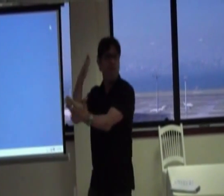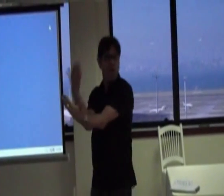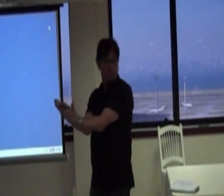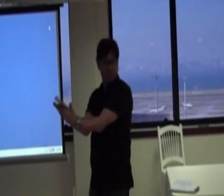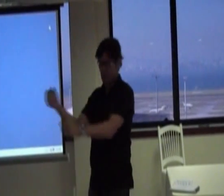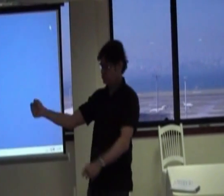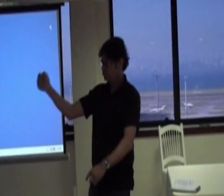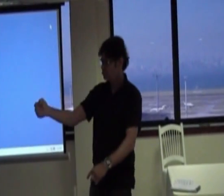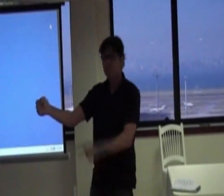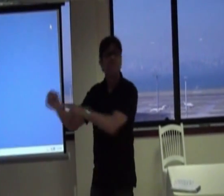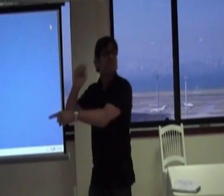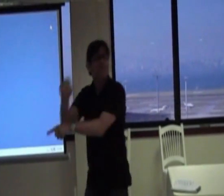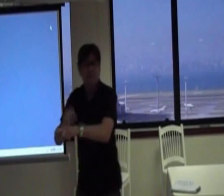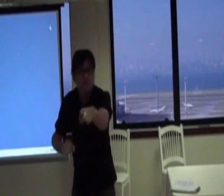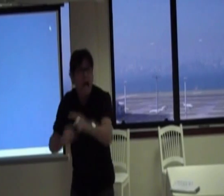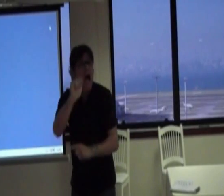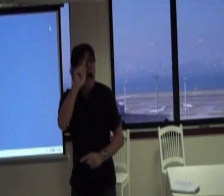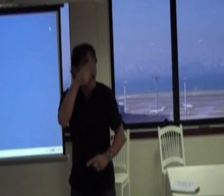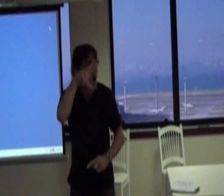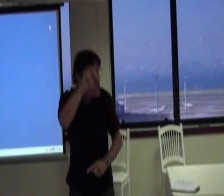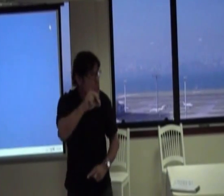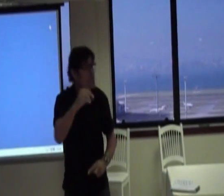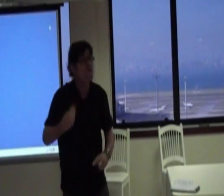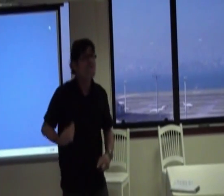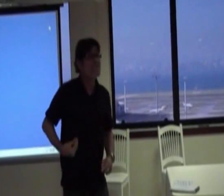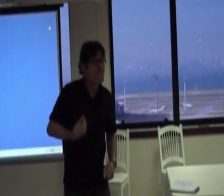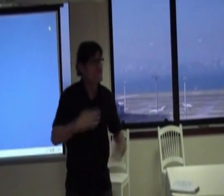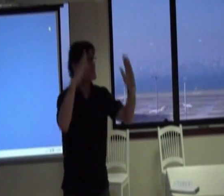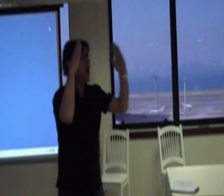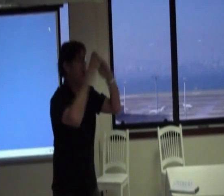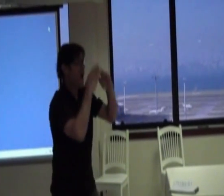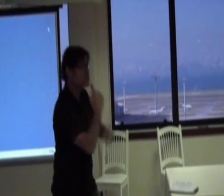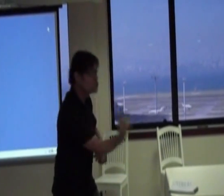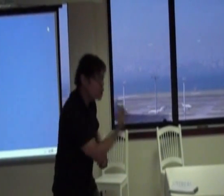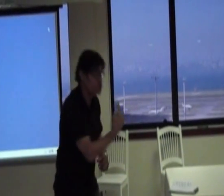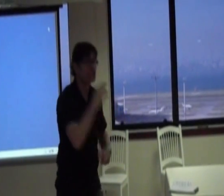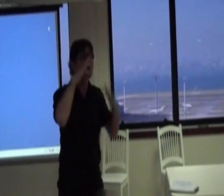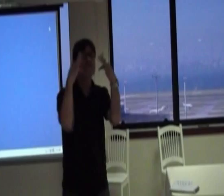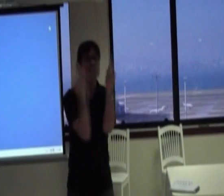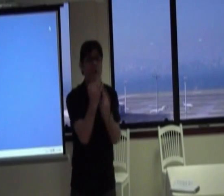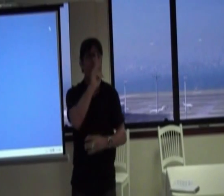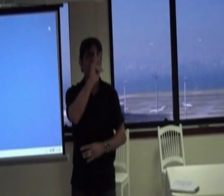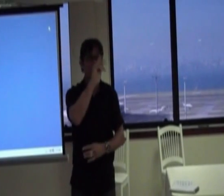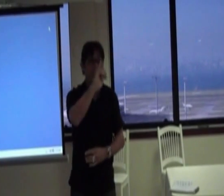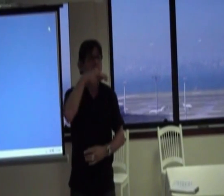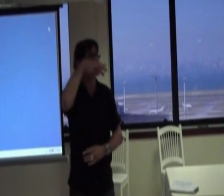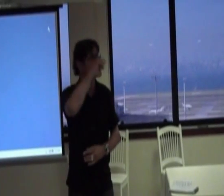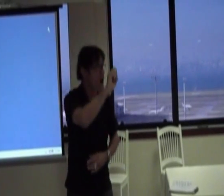isso. Se a gente coloca um intérprete, por exemplo, dentro de uma sala de aula, para que adiantaria se esse aluno em casa ele fica sozinho, ele não tem contato